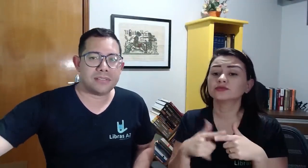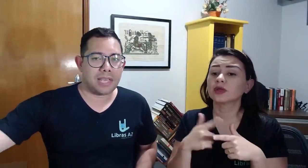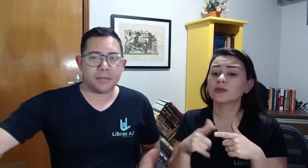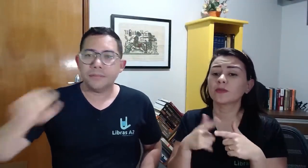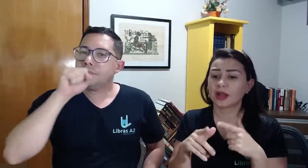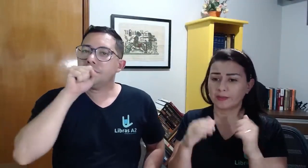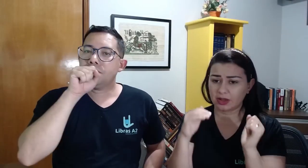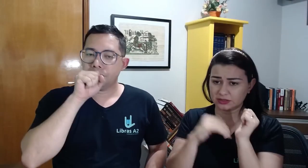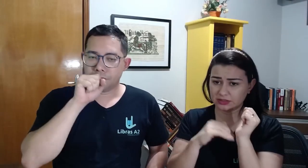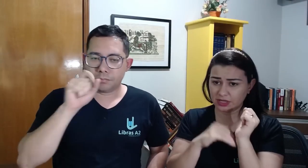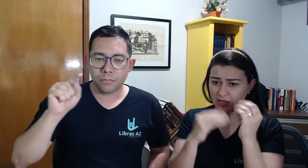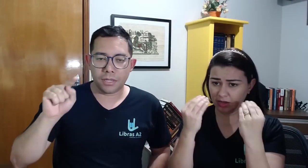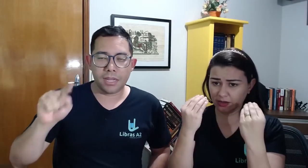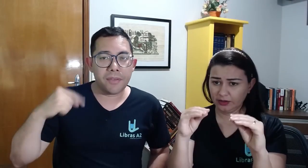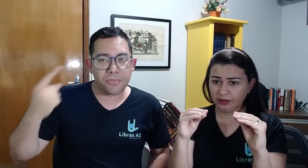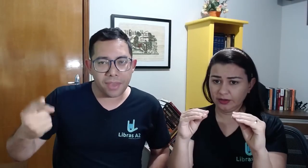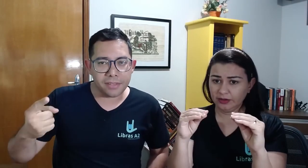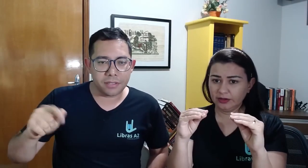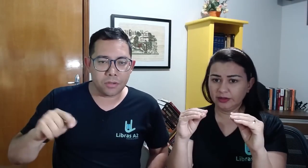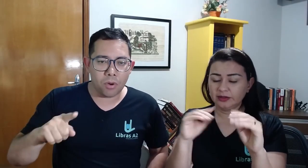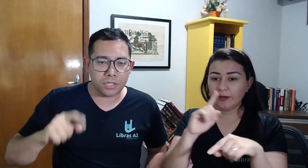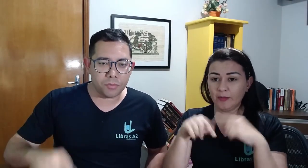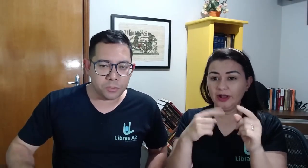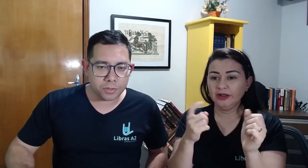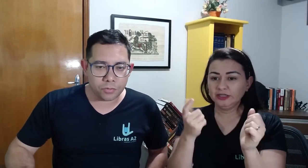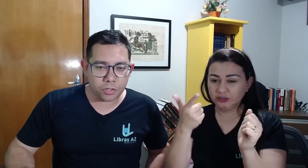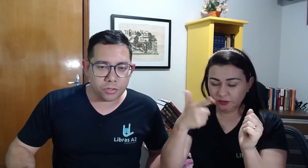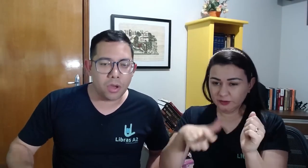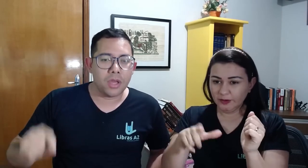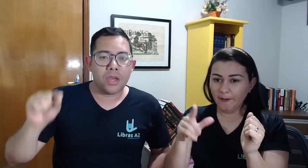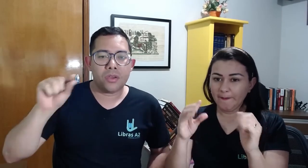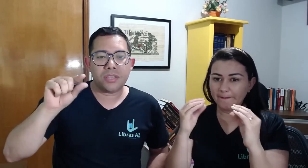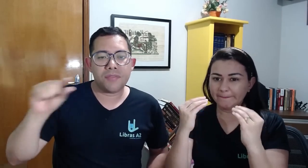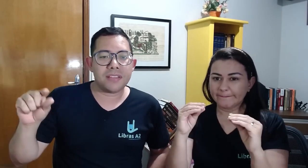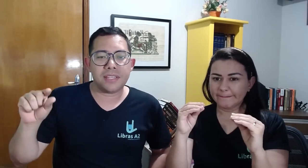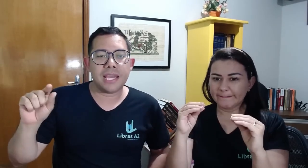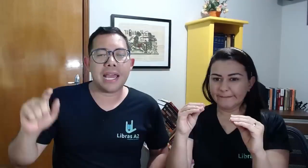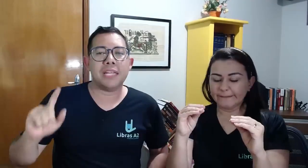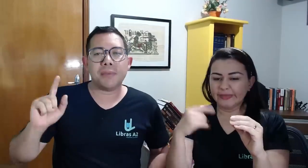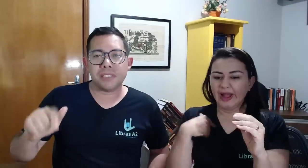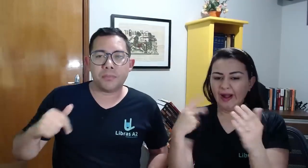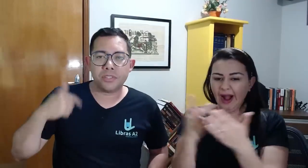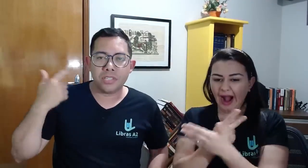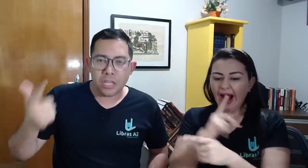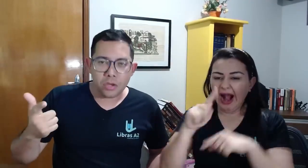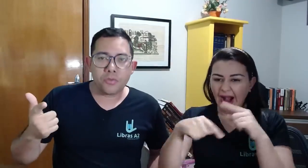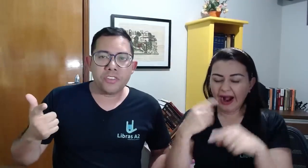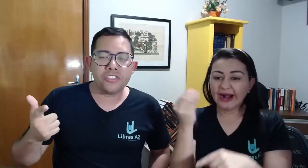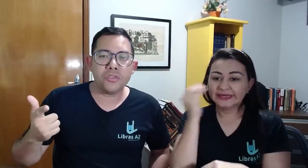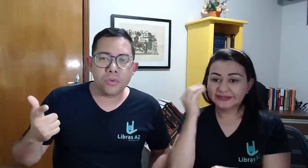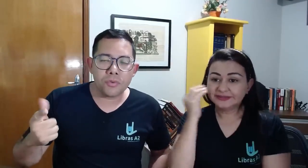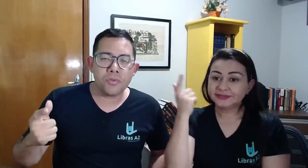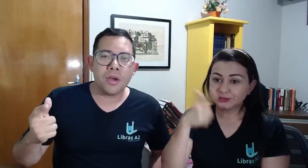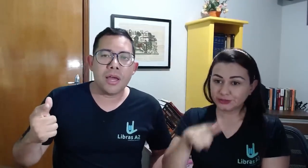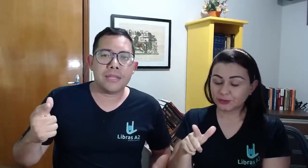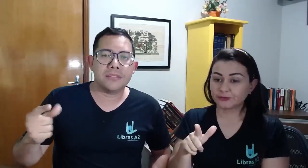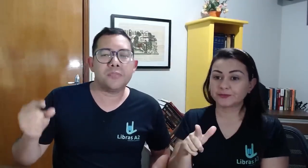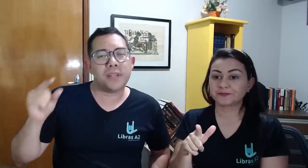senha e refez, igual tem muitas pessoas que falaram assim, ó, eu escrevi a senha errada, mas depois eu fiz de novo a lista de presença